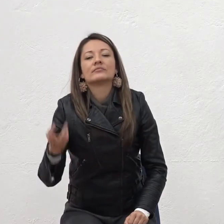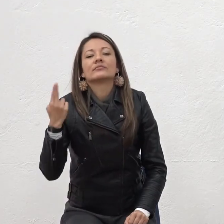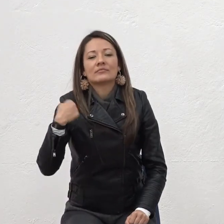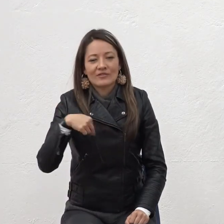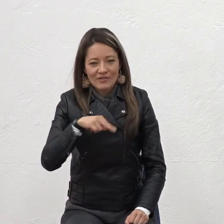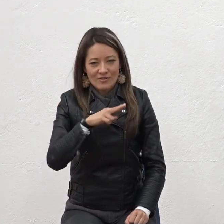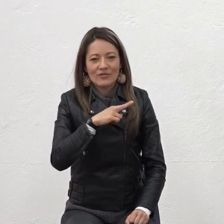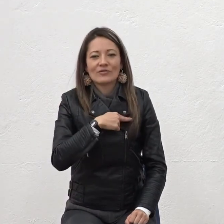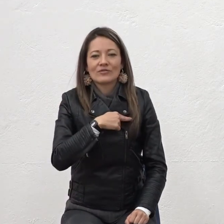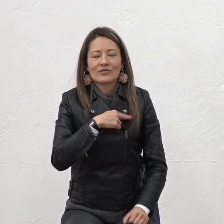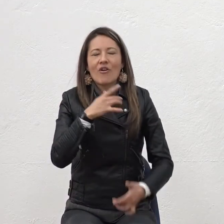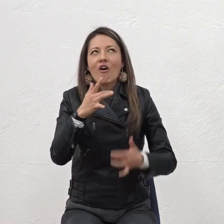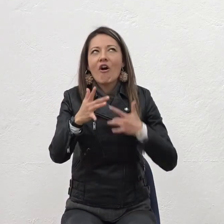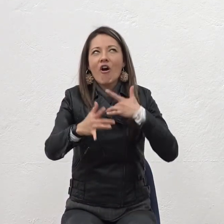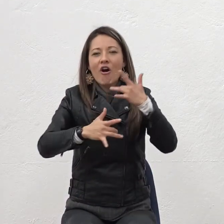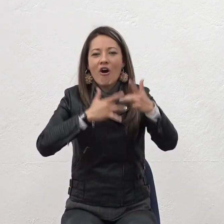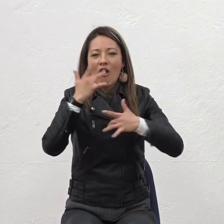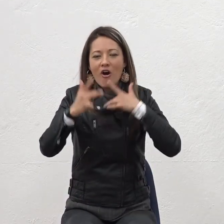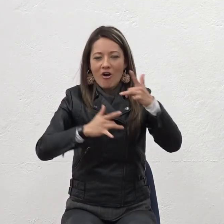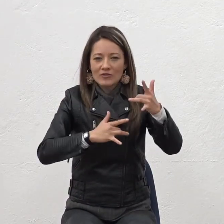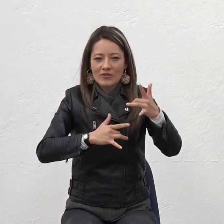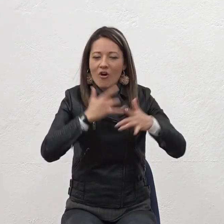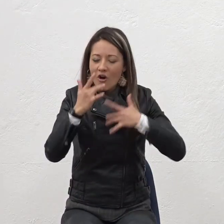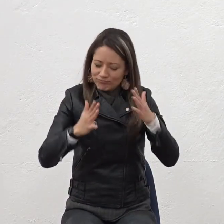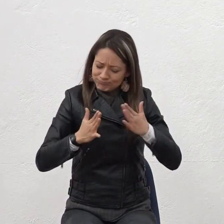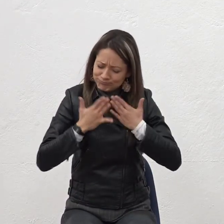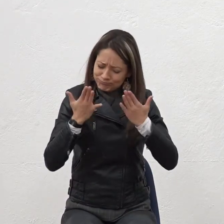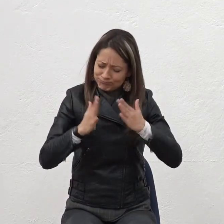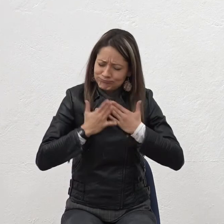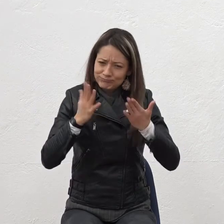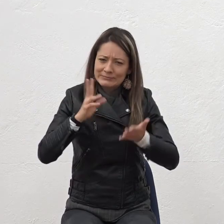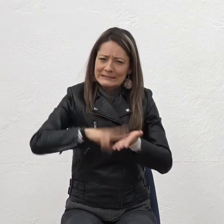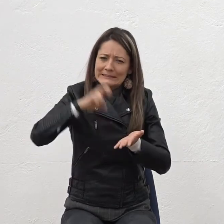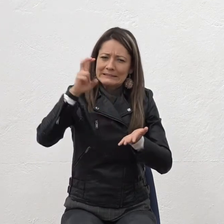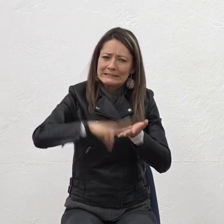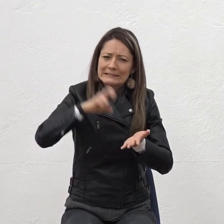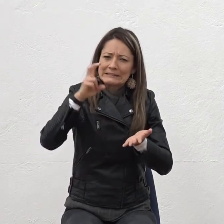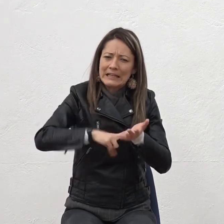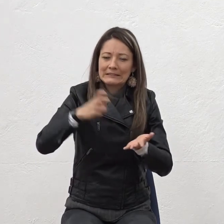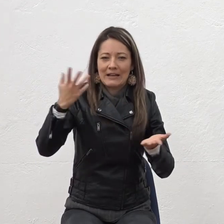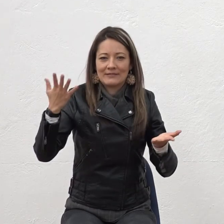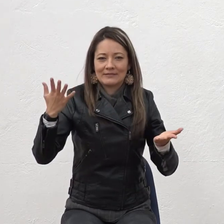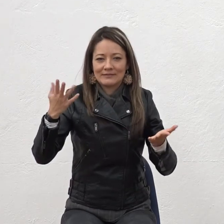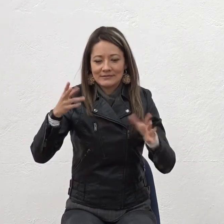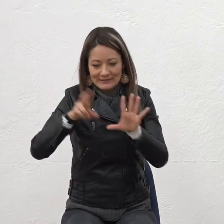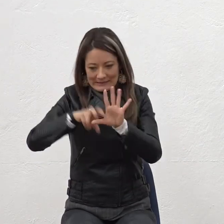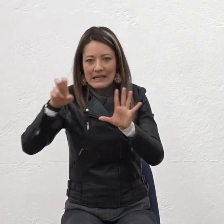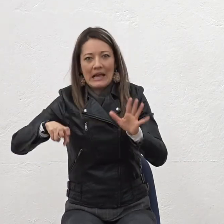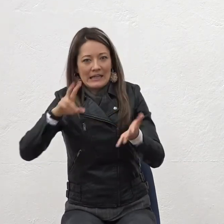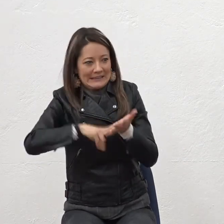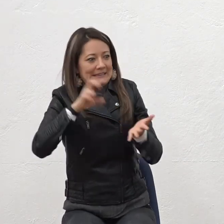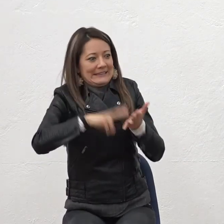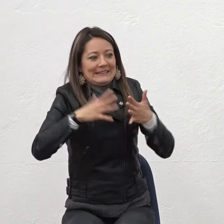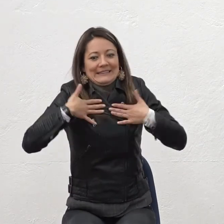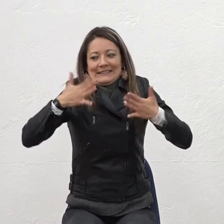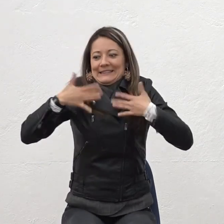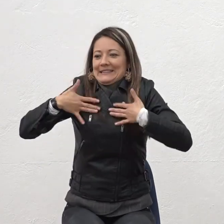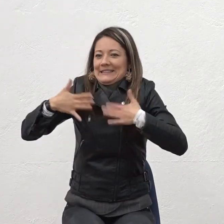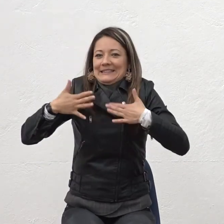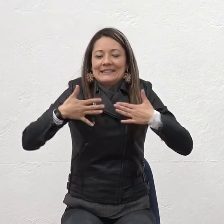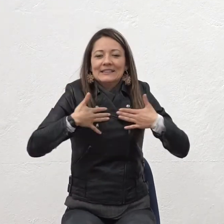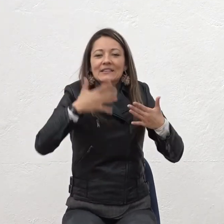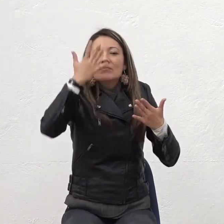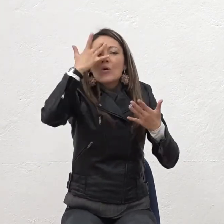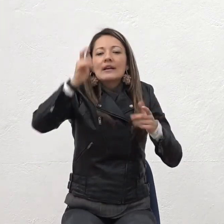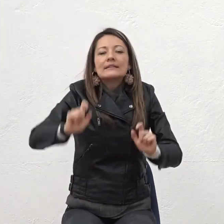Debemos dar gozo, tener gozo y alegría, saltar. Yo creo que os saltó de la alegría,